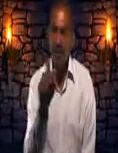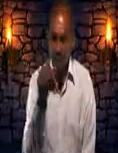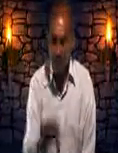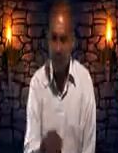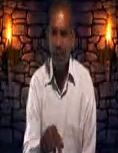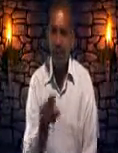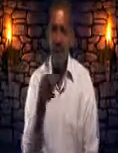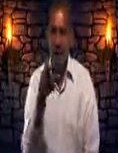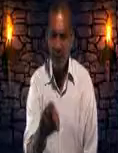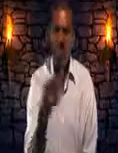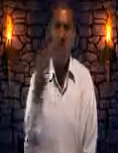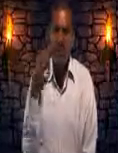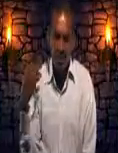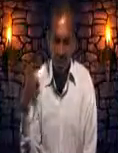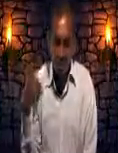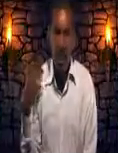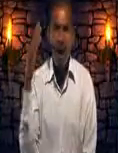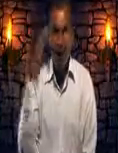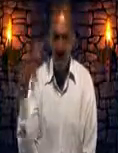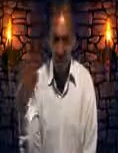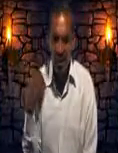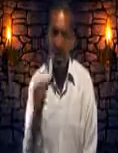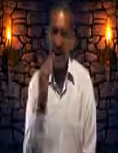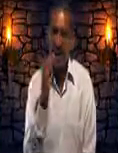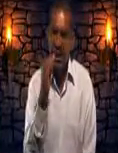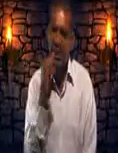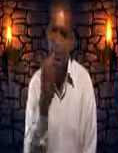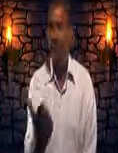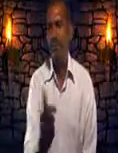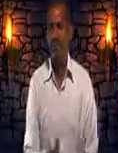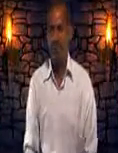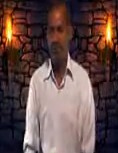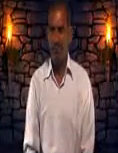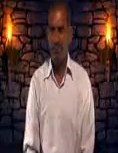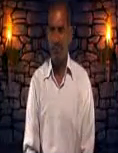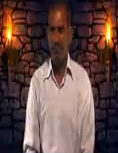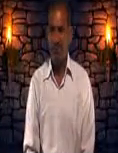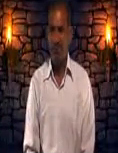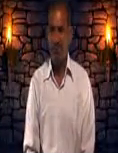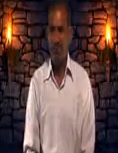என்று அவன் தாய் தகப்பன்மார் சொன்னார்கள்.